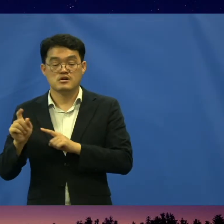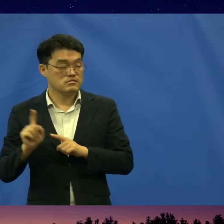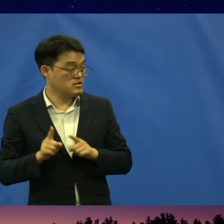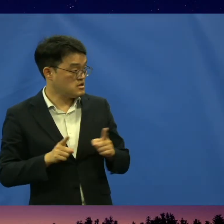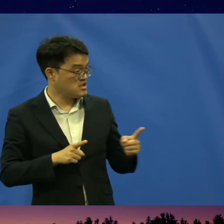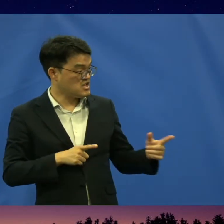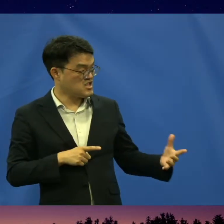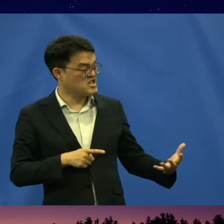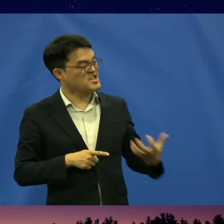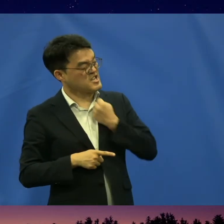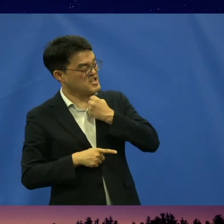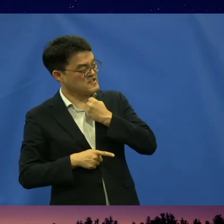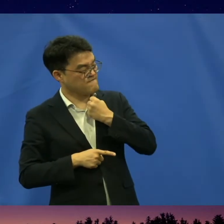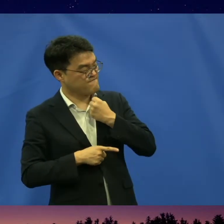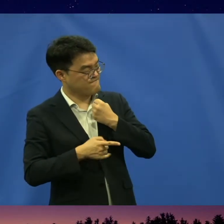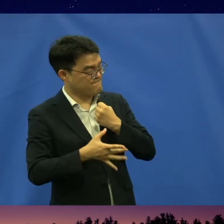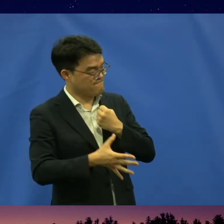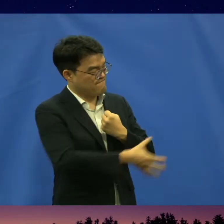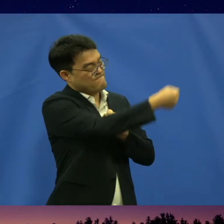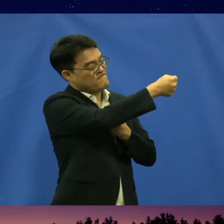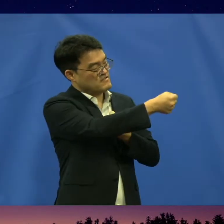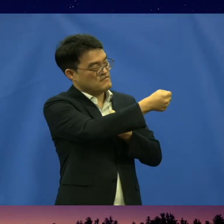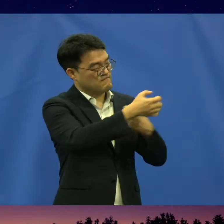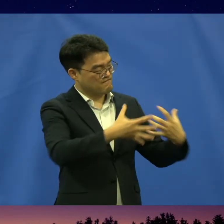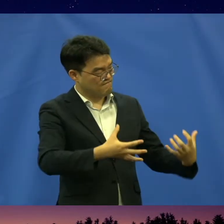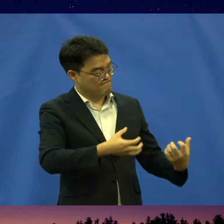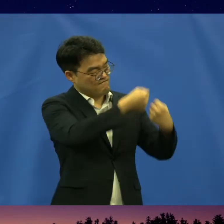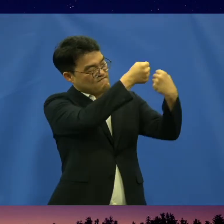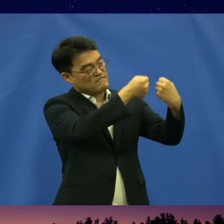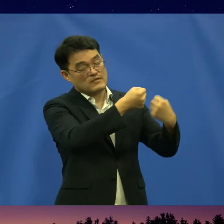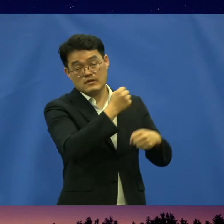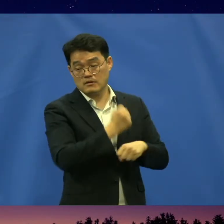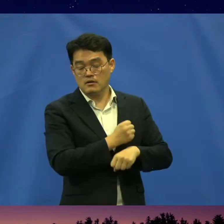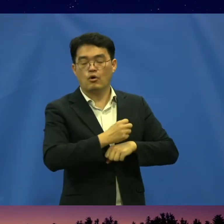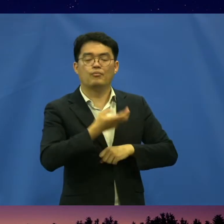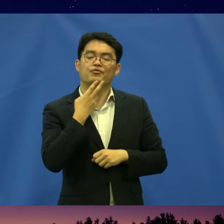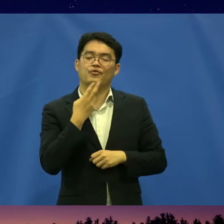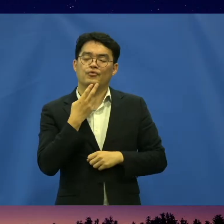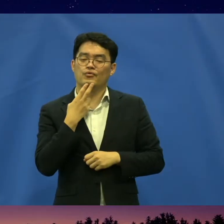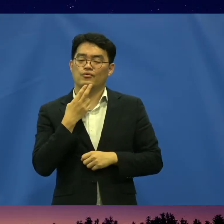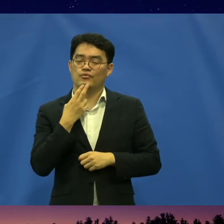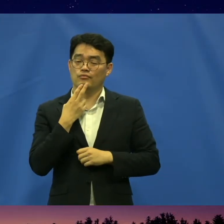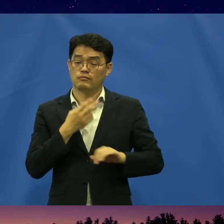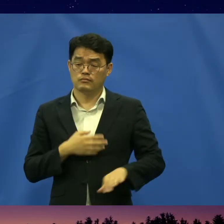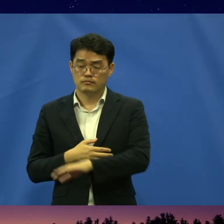여러분 여기서 매우 귀중한 태도를 배우게 됩니다. 우리가 악에 대한 분별력에 대해서 민감해야 돼요.